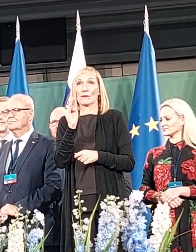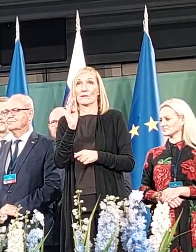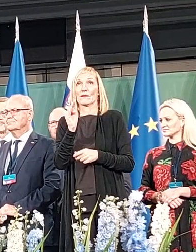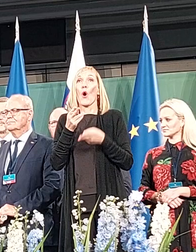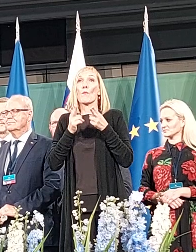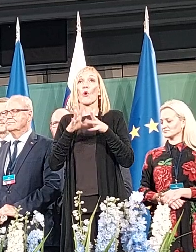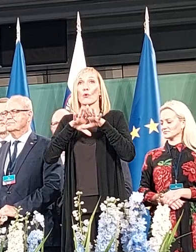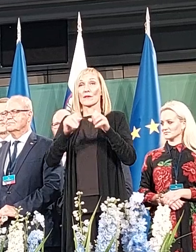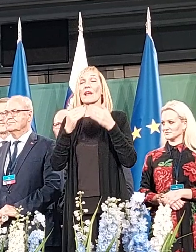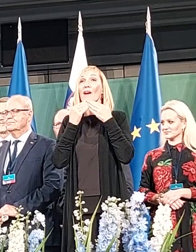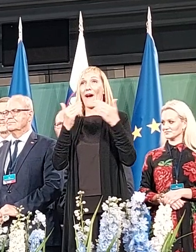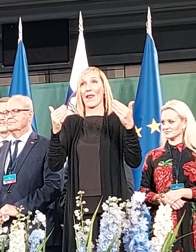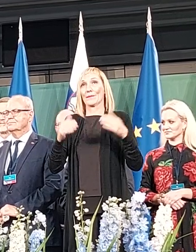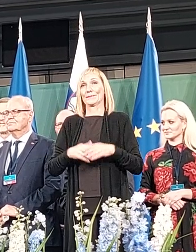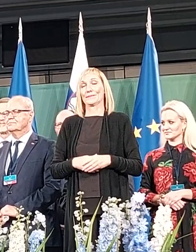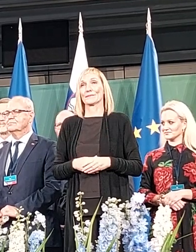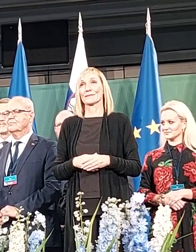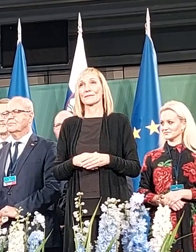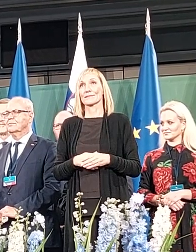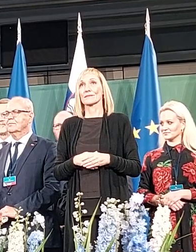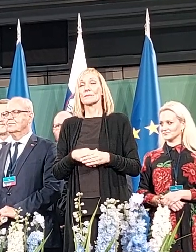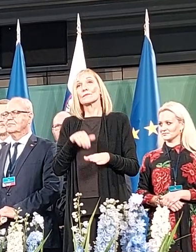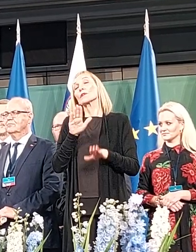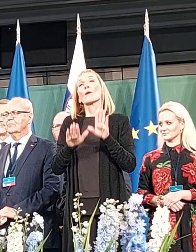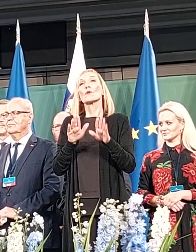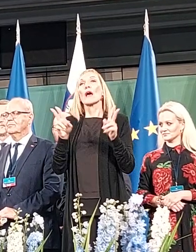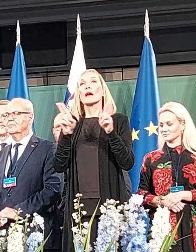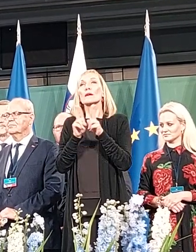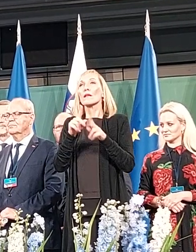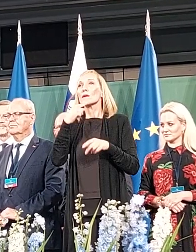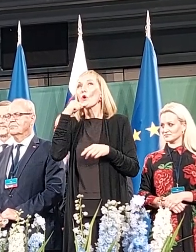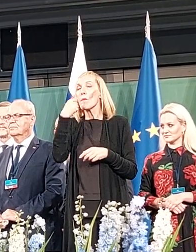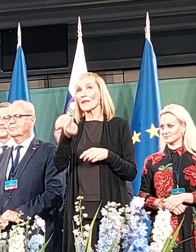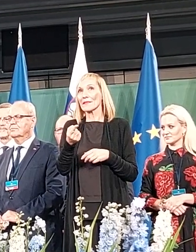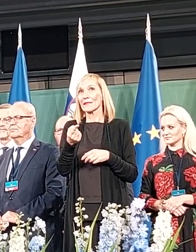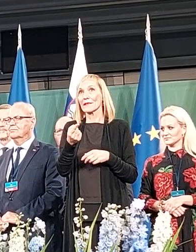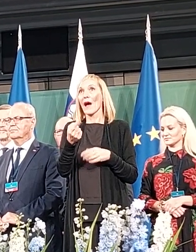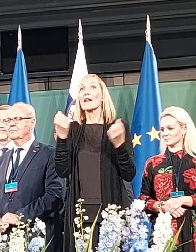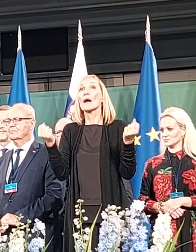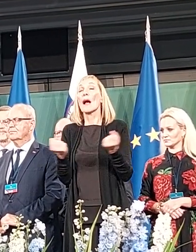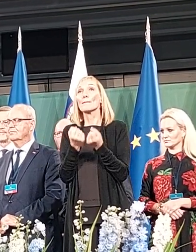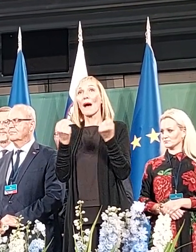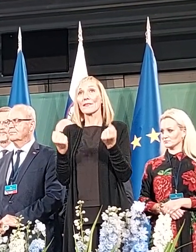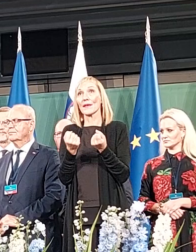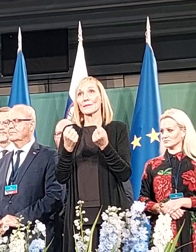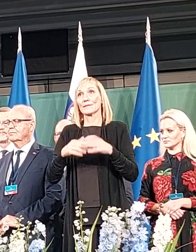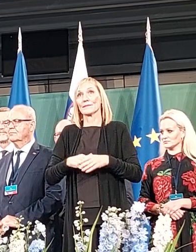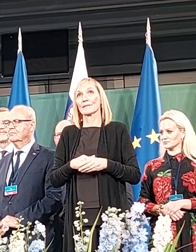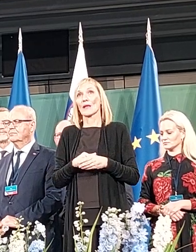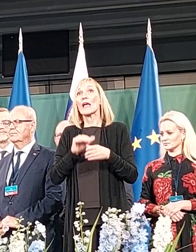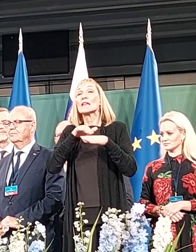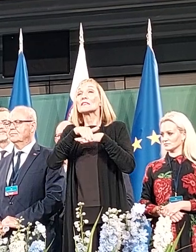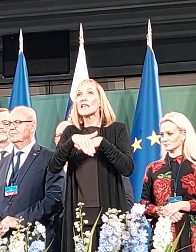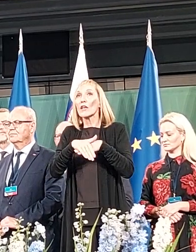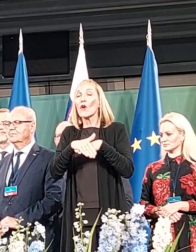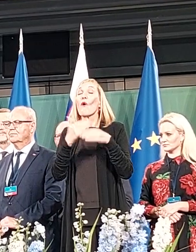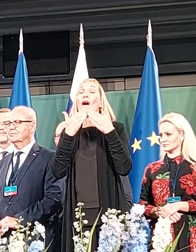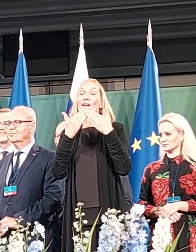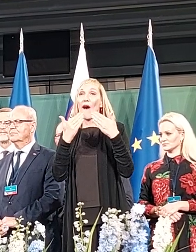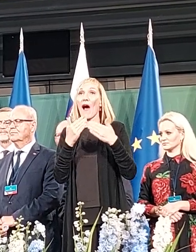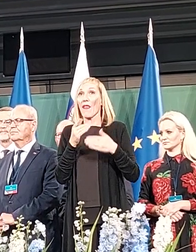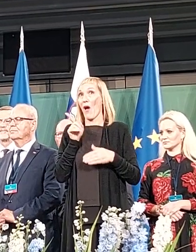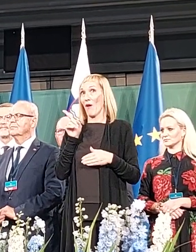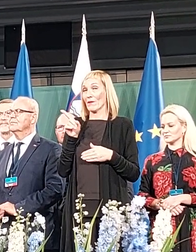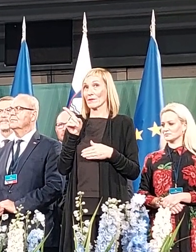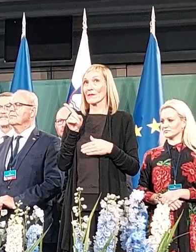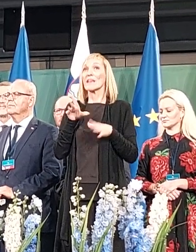zmogel. Hvala. Morda še kratek komentar kampanje. Zadovoljen in hvaležen sem,